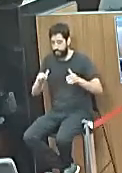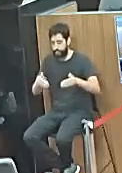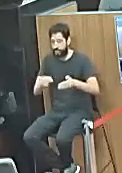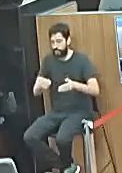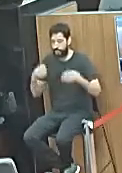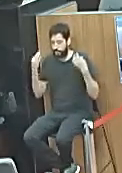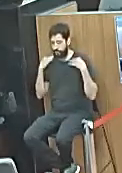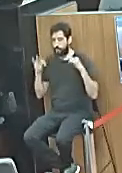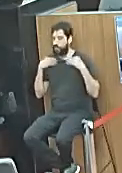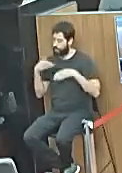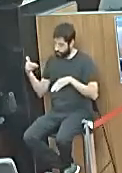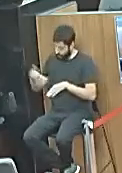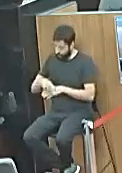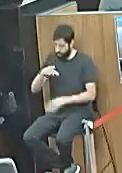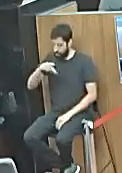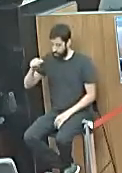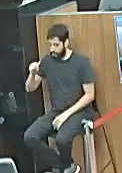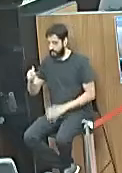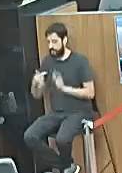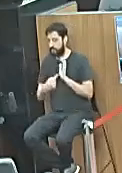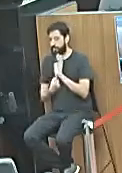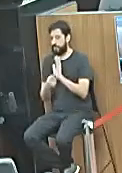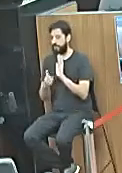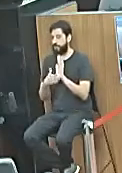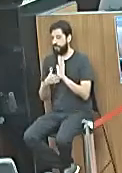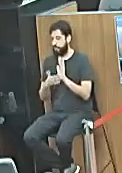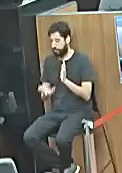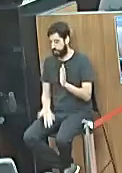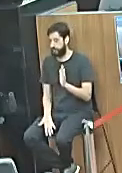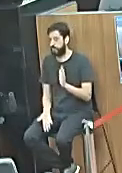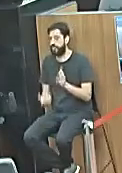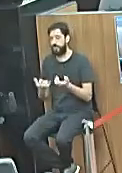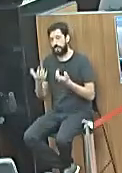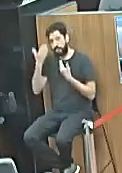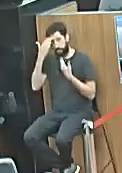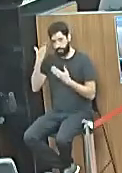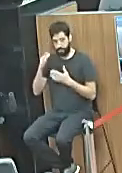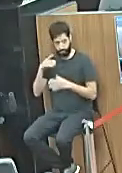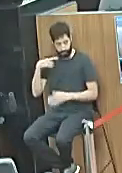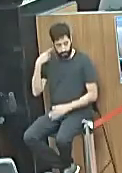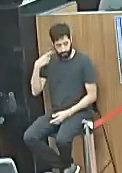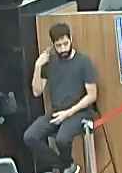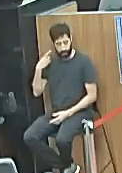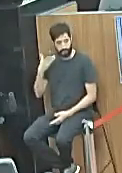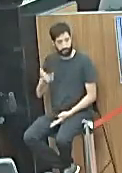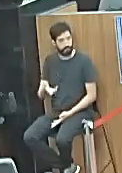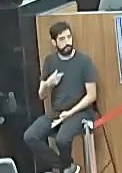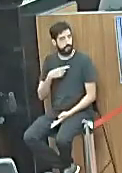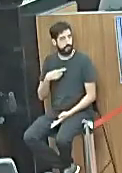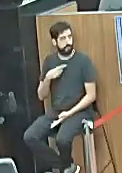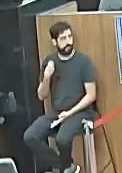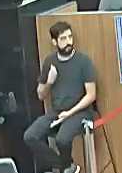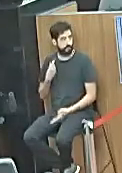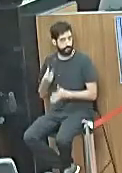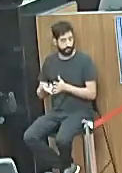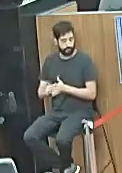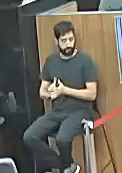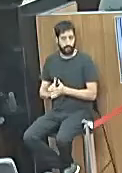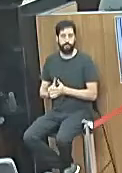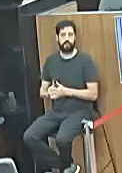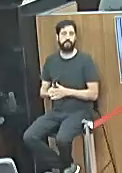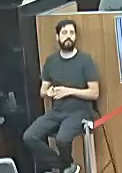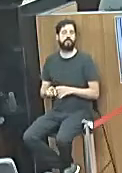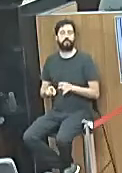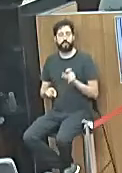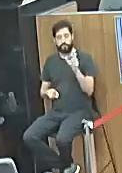vir aqui no piaget apresentar essa proposta é queria agradecer os deputados estiveram presentes e que antes entre